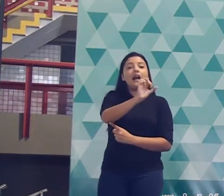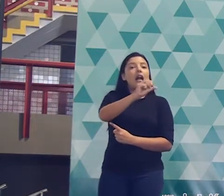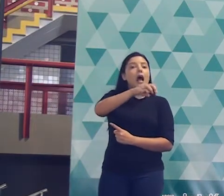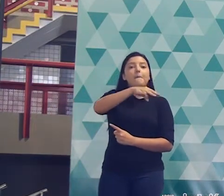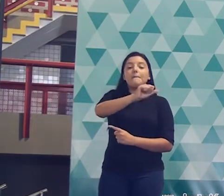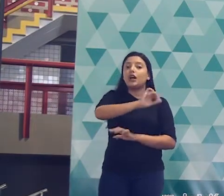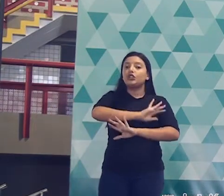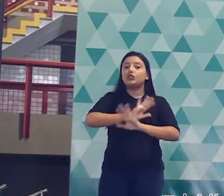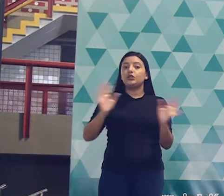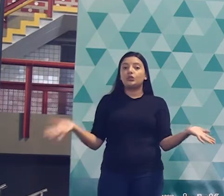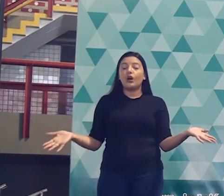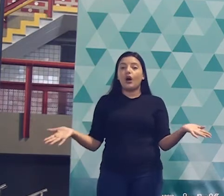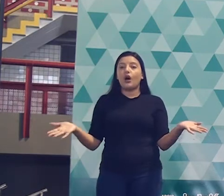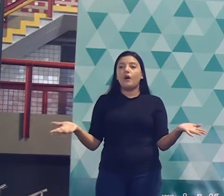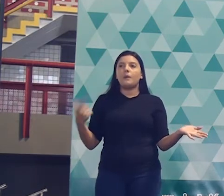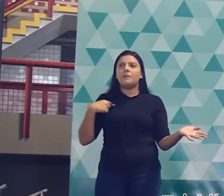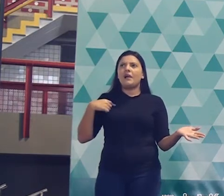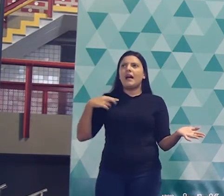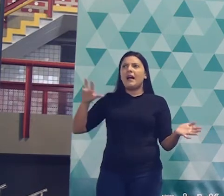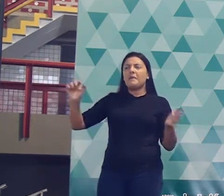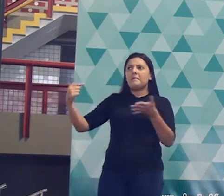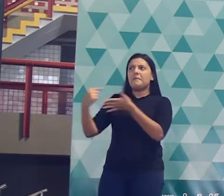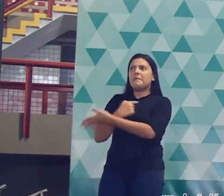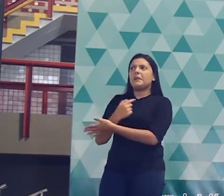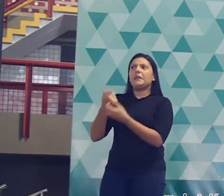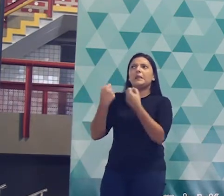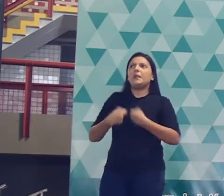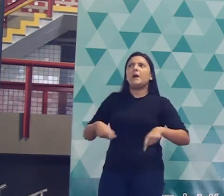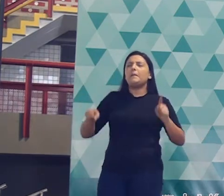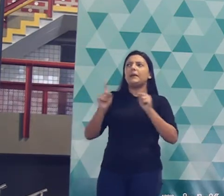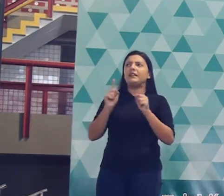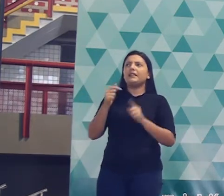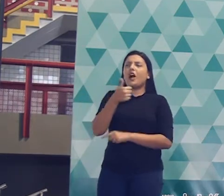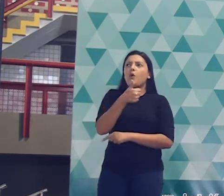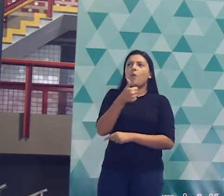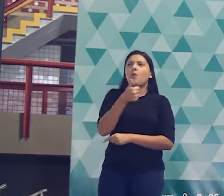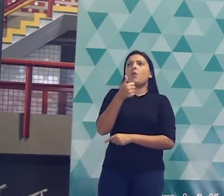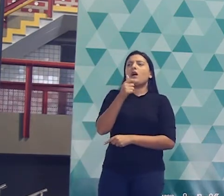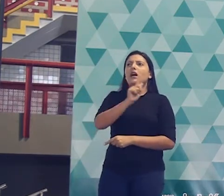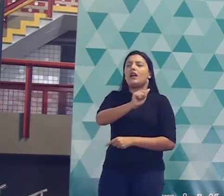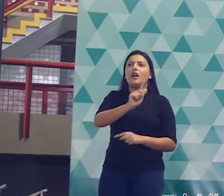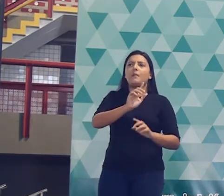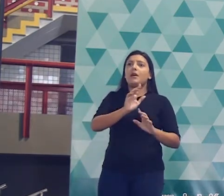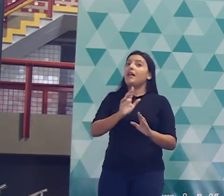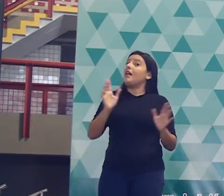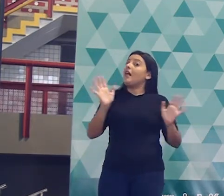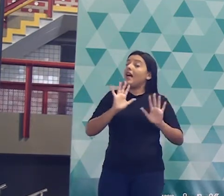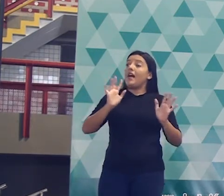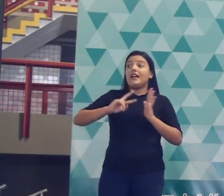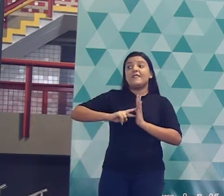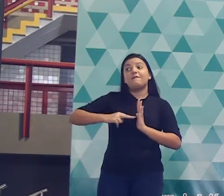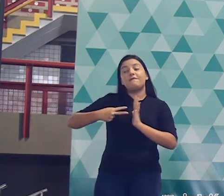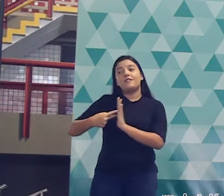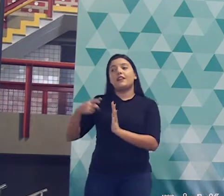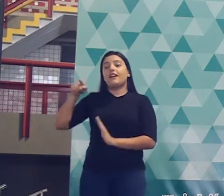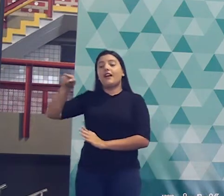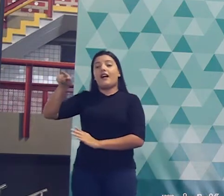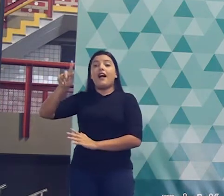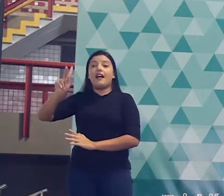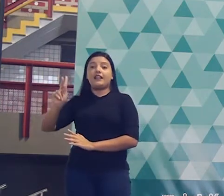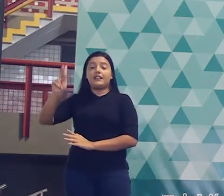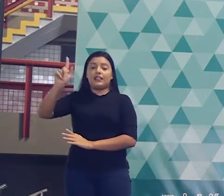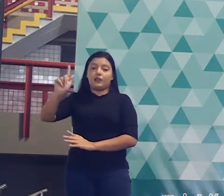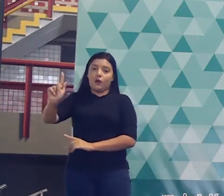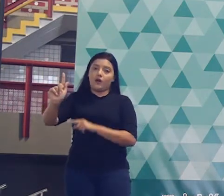Só que a questão me disse que eu não vou precisar de 1 grama, eu não vou queimar 1 grama, eu vou queimar 1 quilograma de combustível. Aí agora o que é